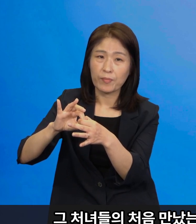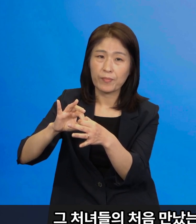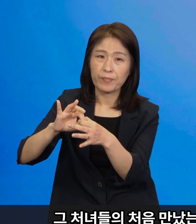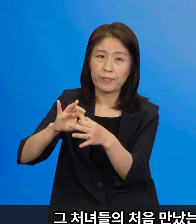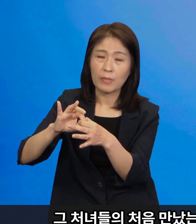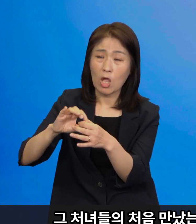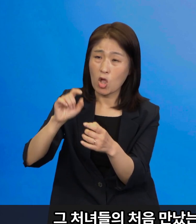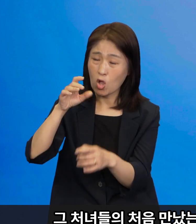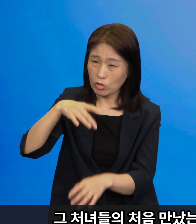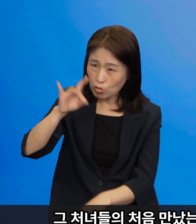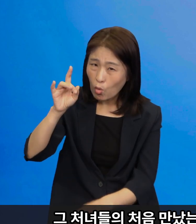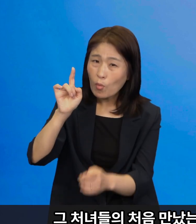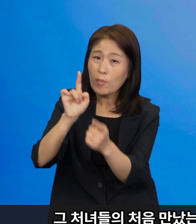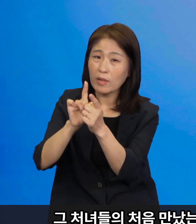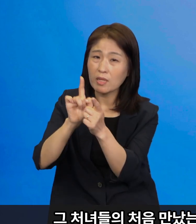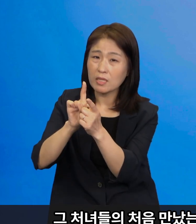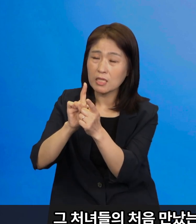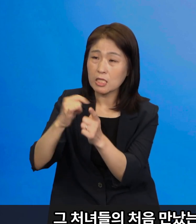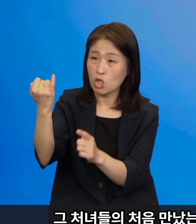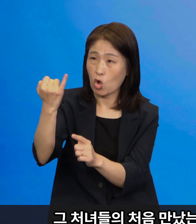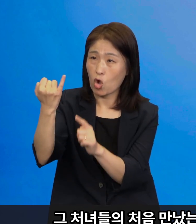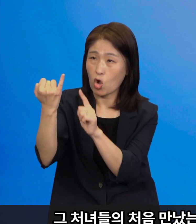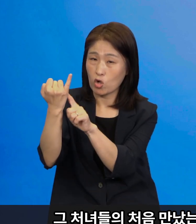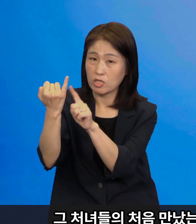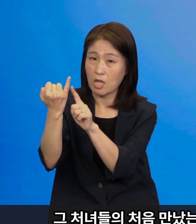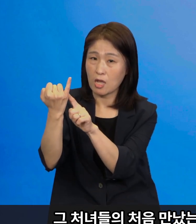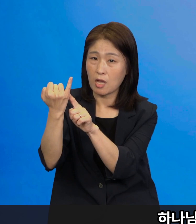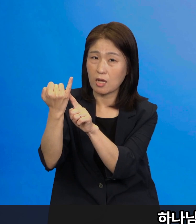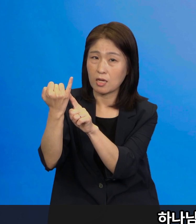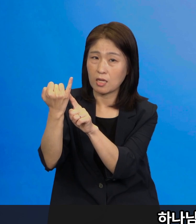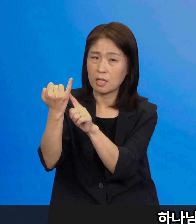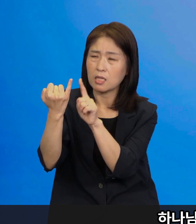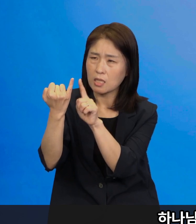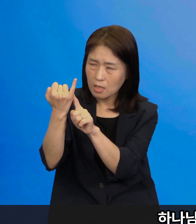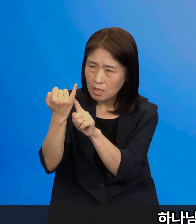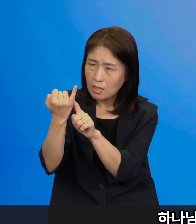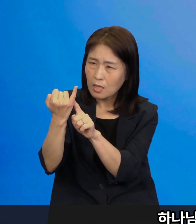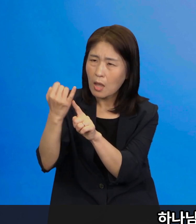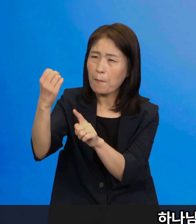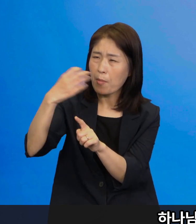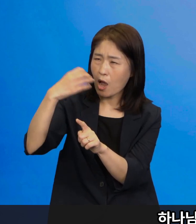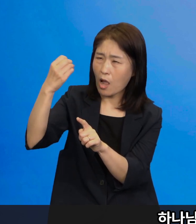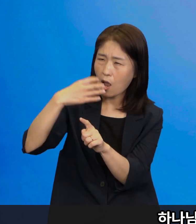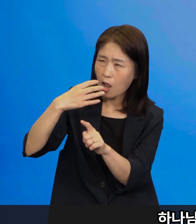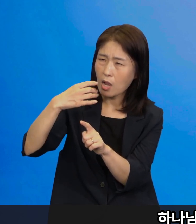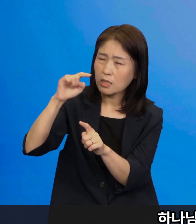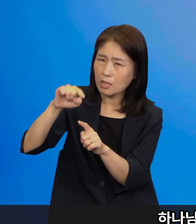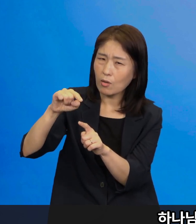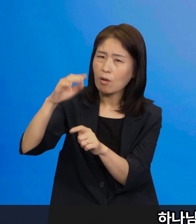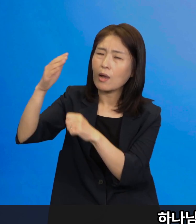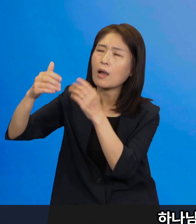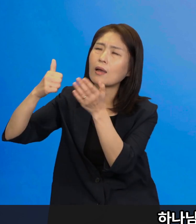처음 만났는데 그 말들 역시 누구의 음성이에요? 하나님의 음성이었습니다.